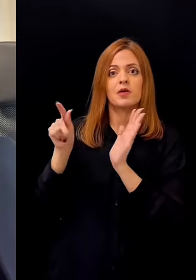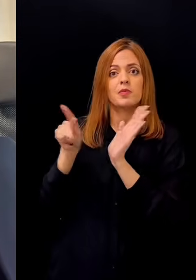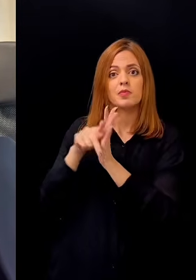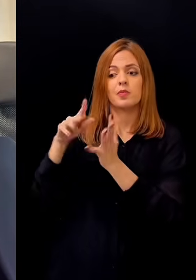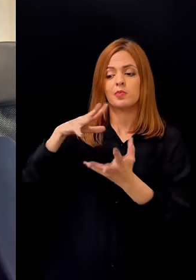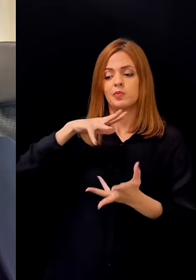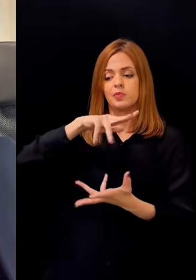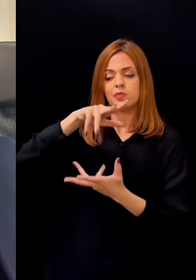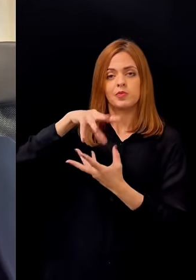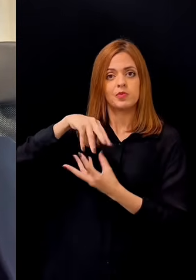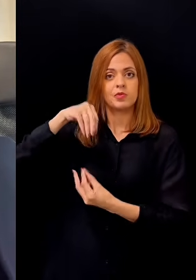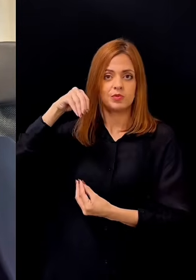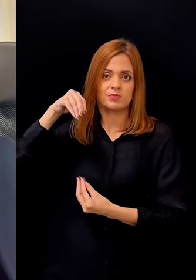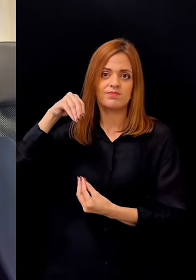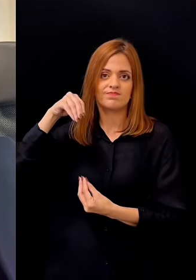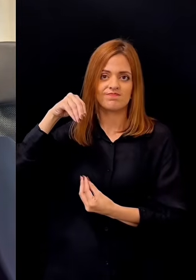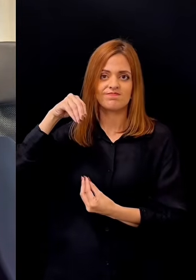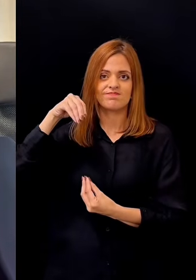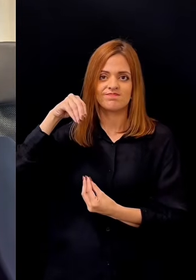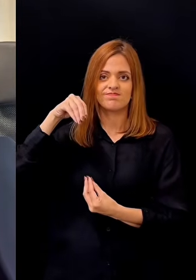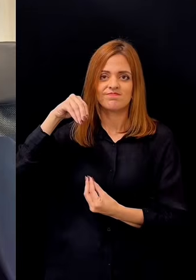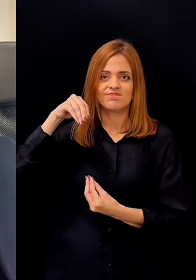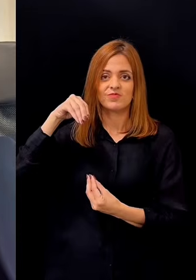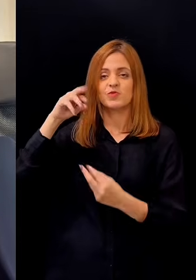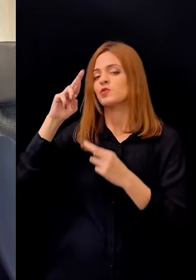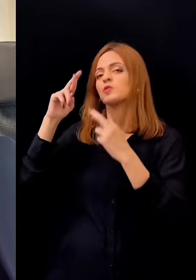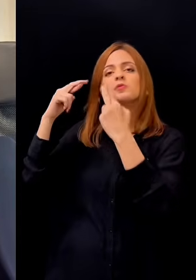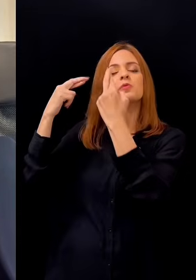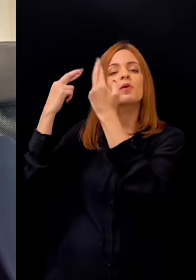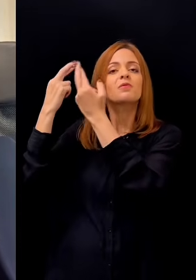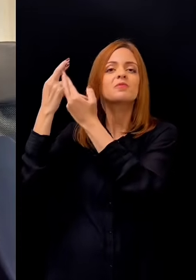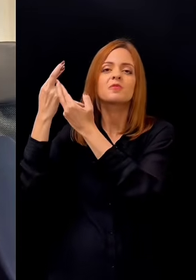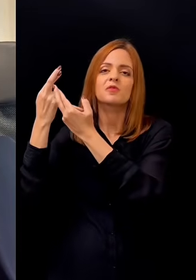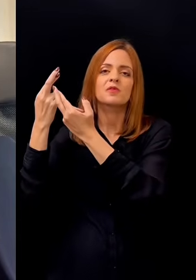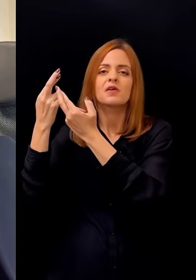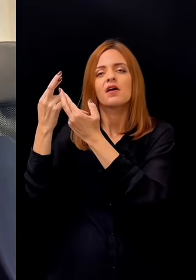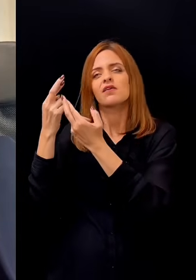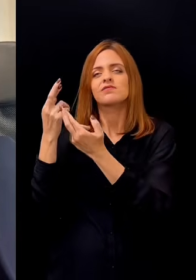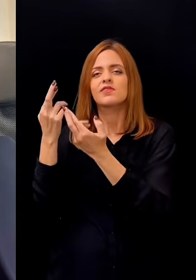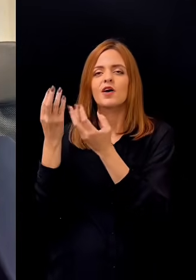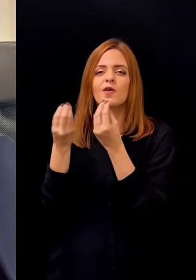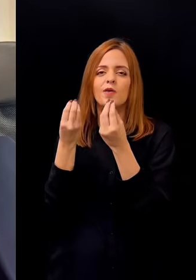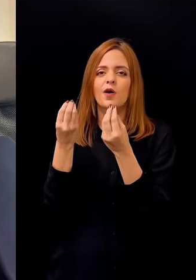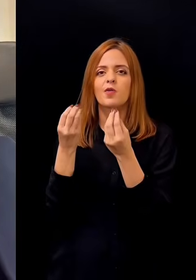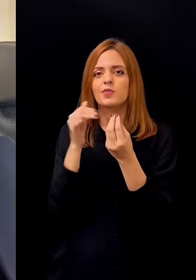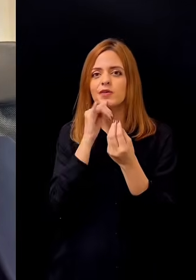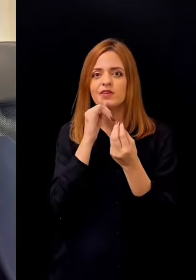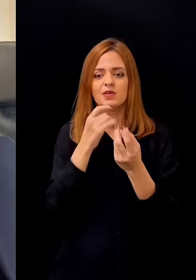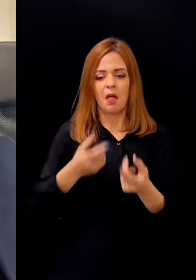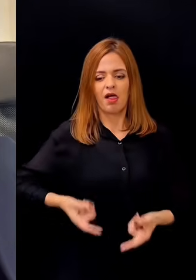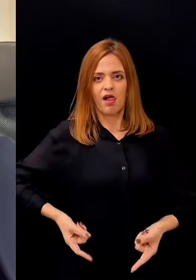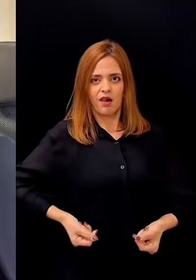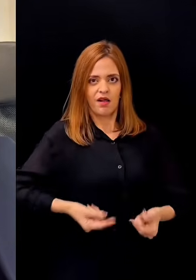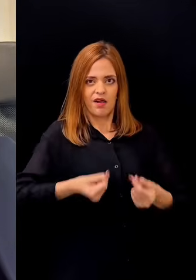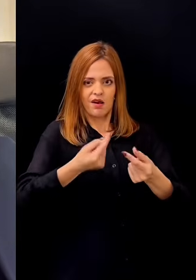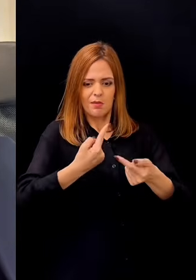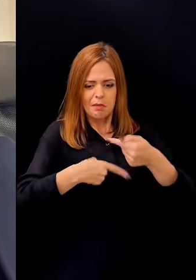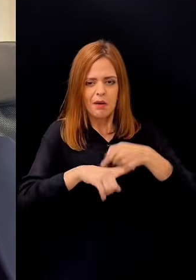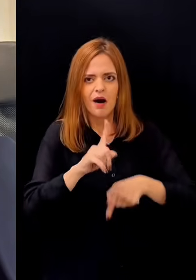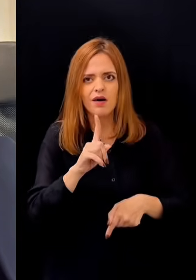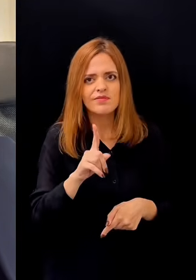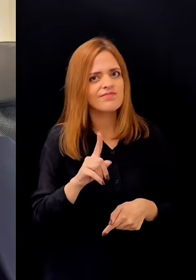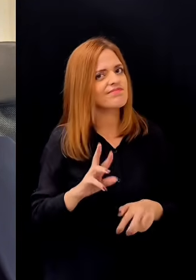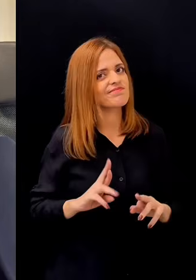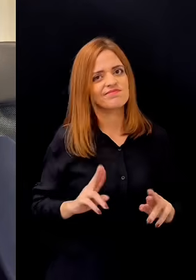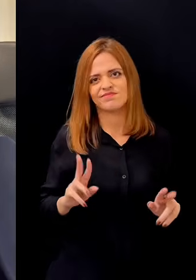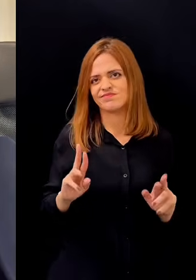espiritual. O reino de Deus não é a prosperidade. O reino de Deus